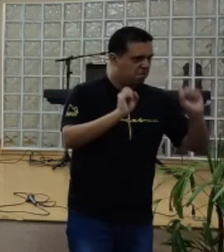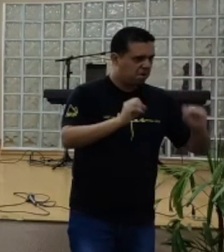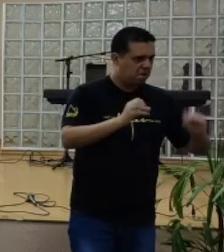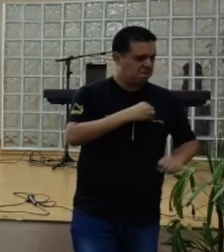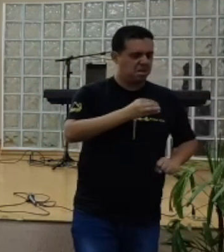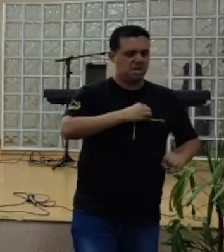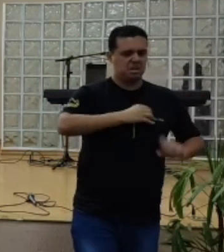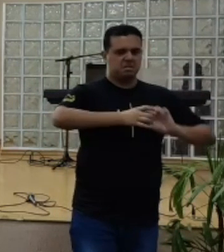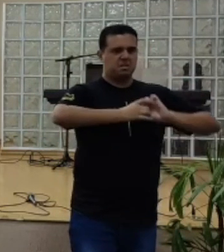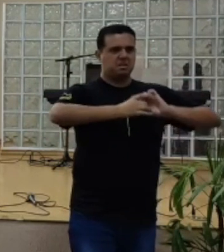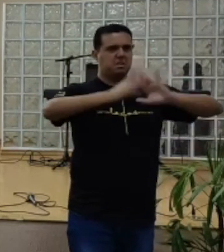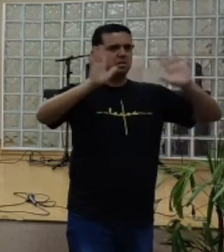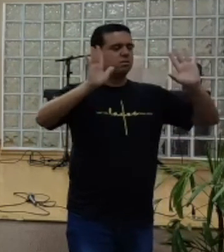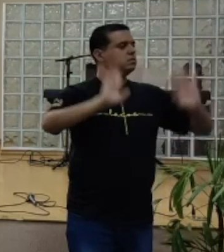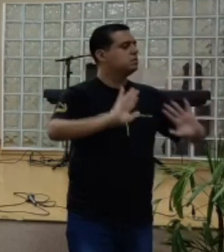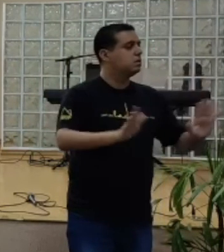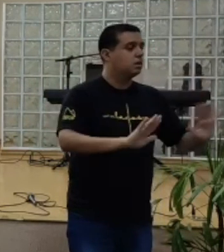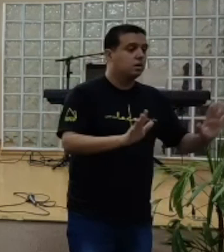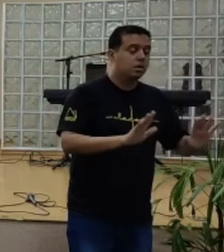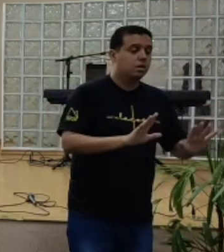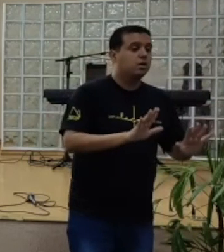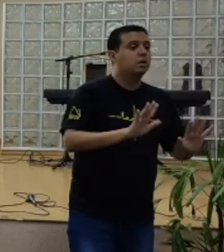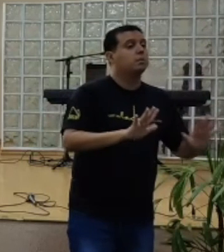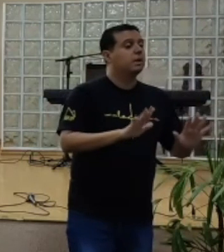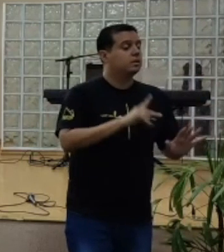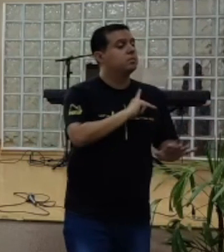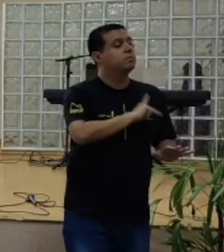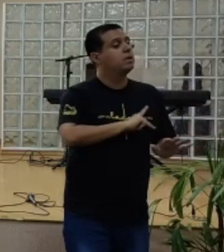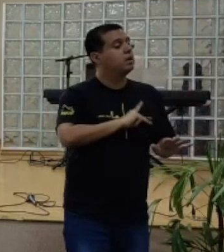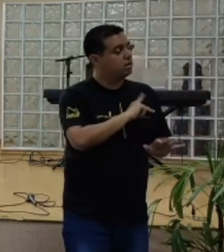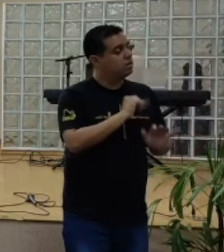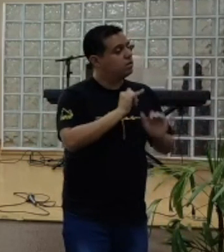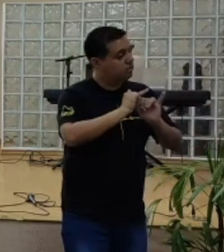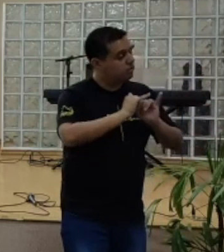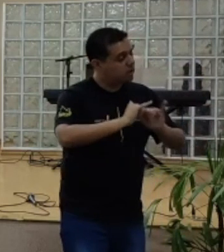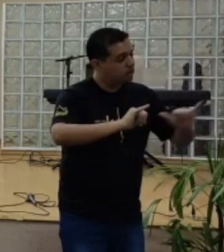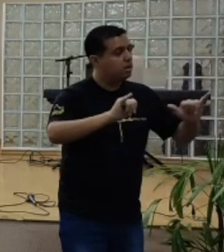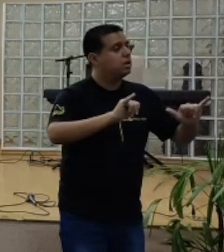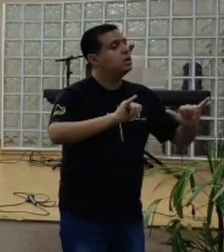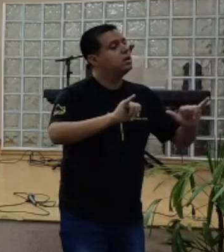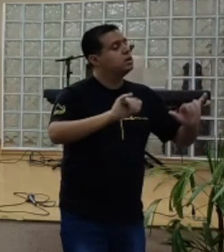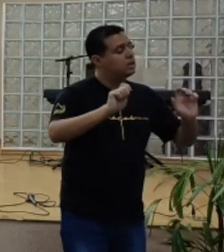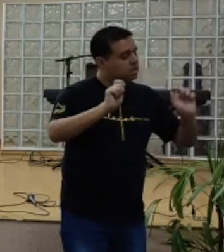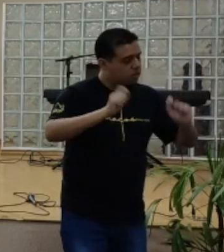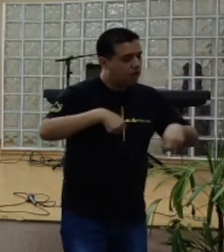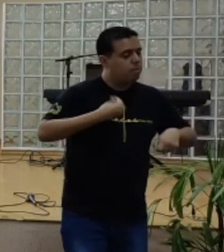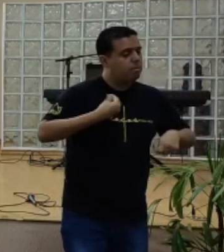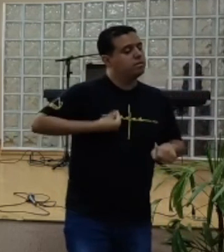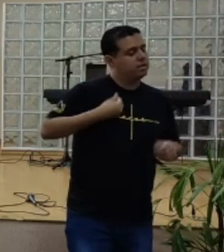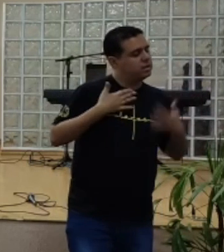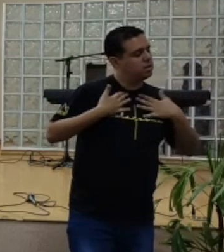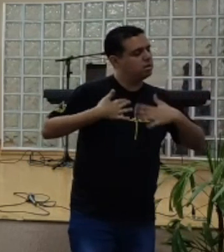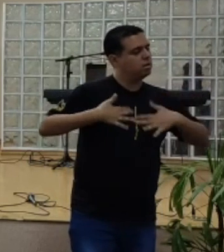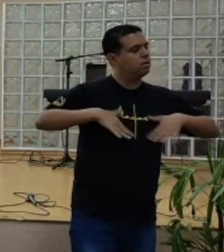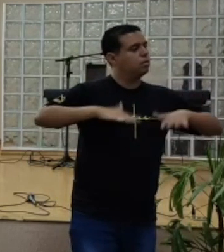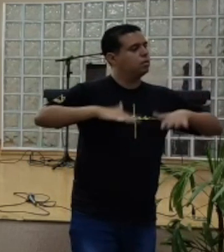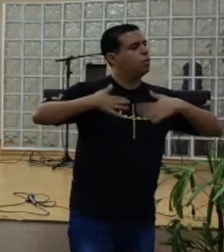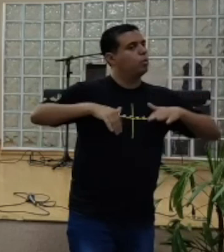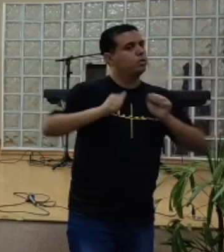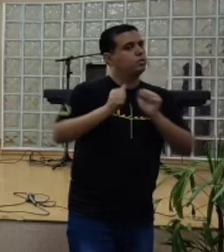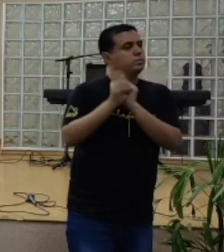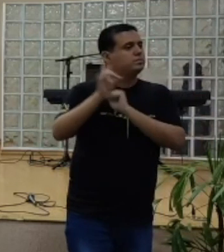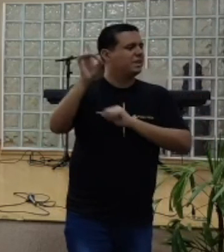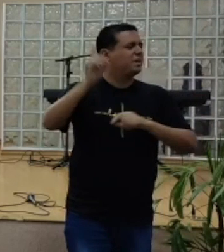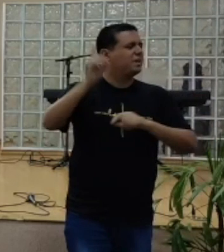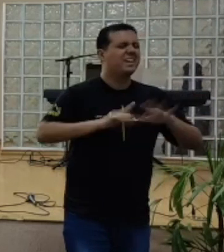dá lugar a uma vida um pouco mais tranquila com Deus. Porque às vezes nós ficamos tentando cumprir